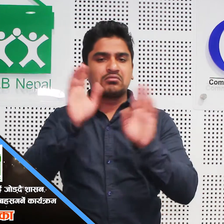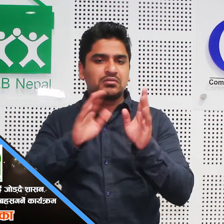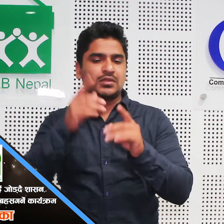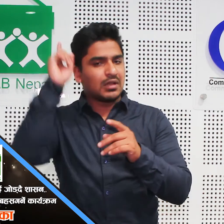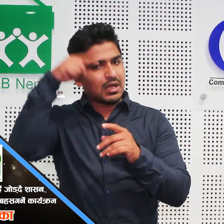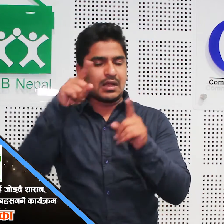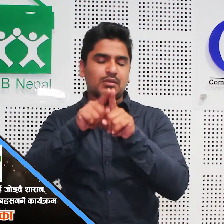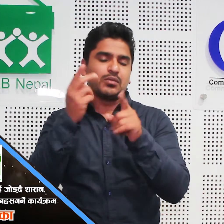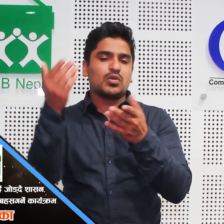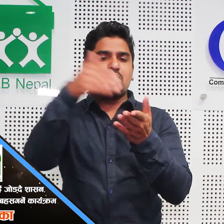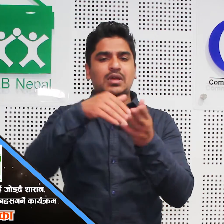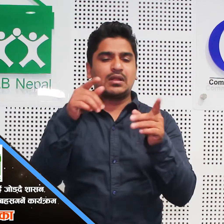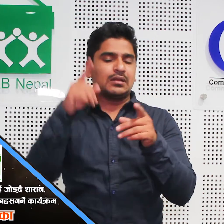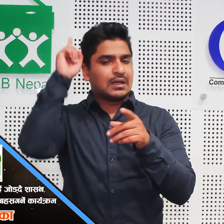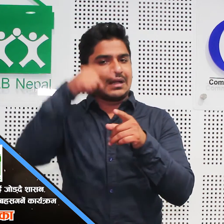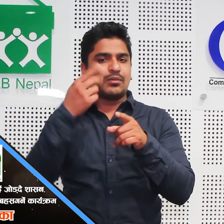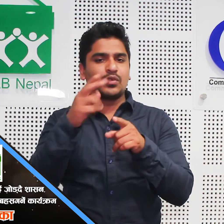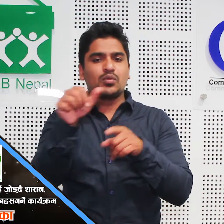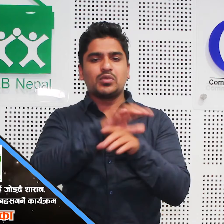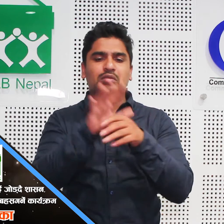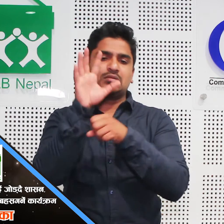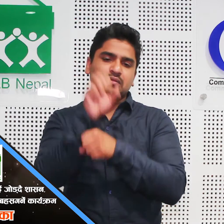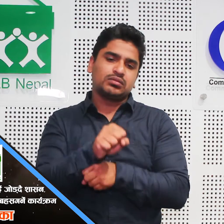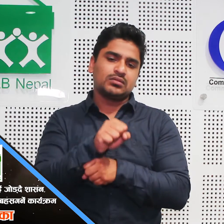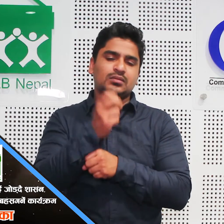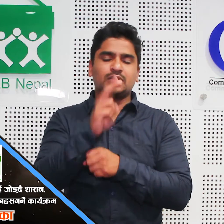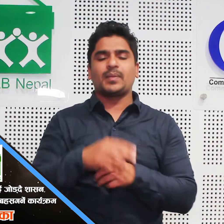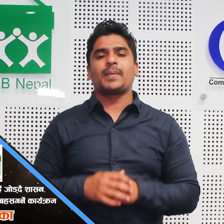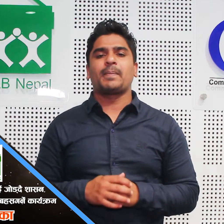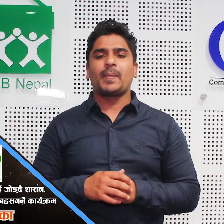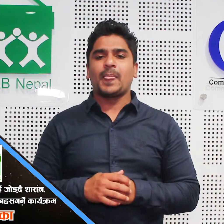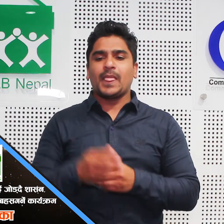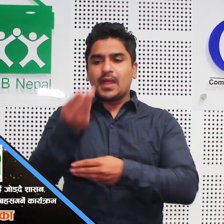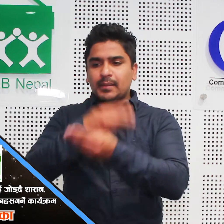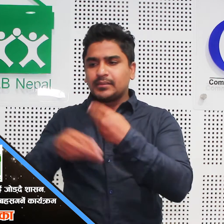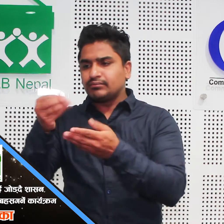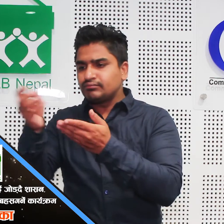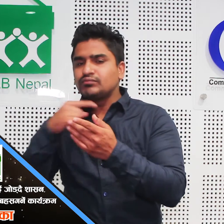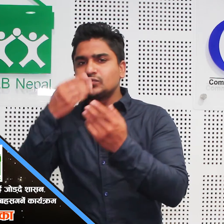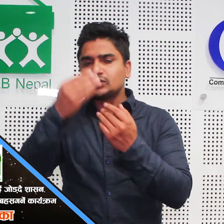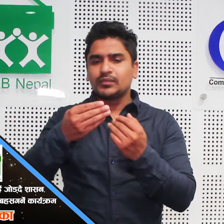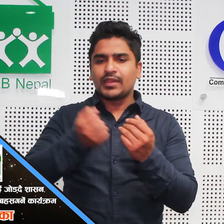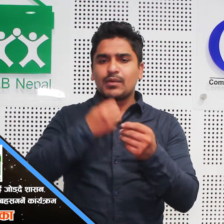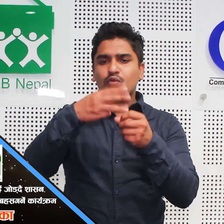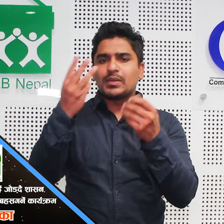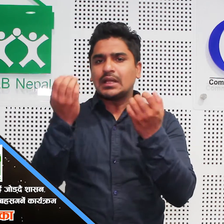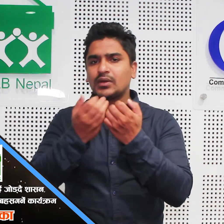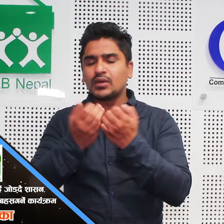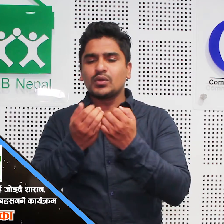पनि भए, लगानीमा नोक्सान पनि भयो र उनीहरूमा जाँगर आएन। अब बिक्री वितरणहरू नहुँदाखेरि आफूले उत्पादन गरेको उपजहरू चाहिँ